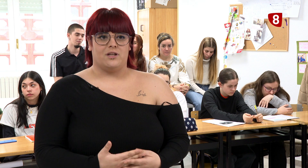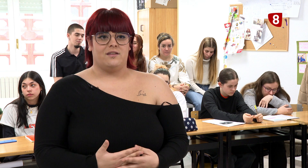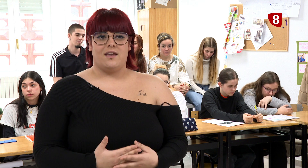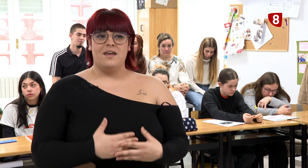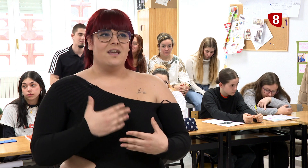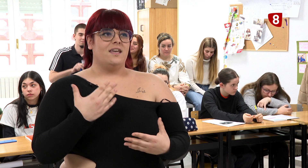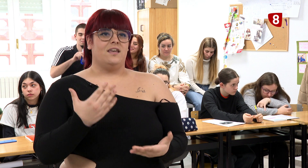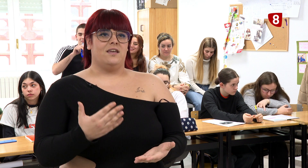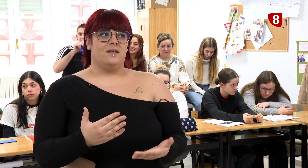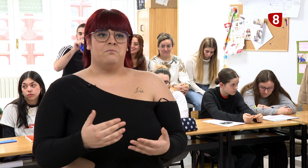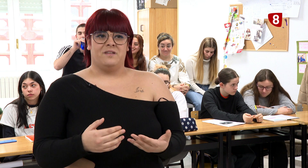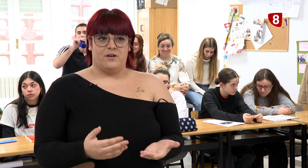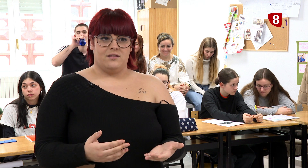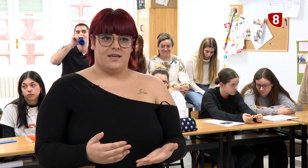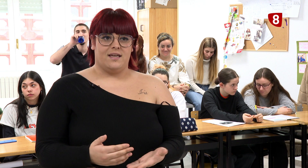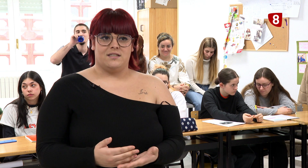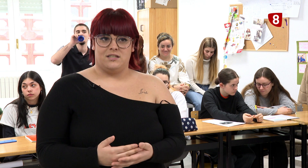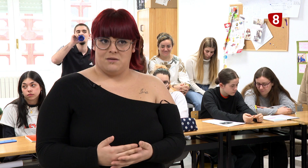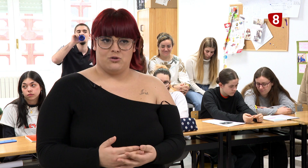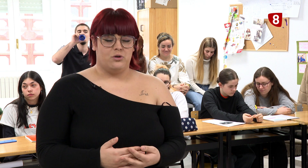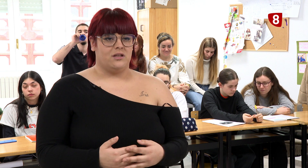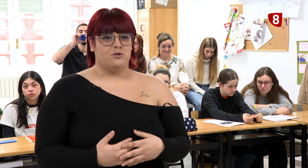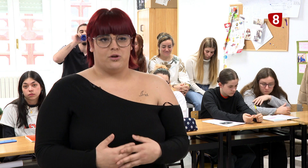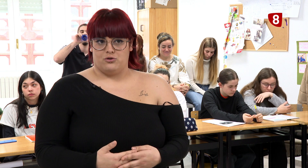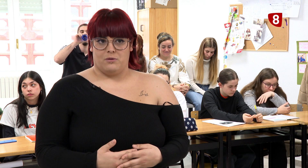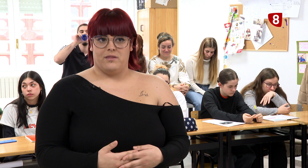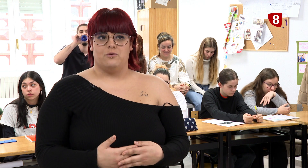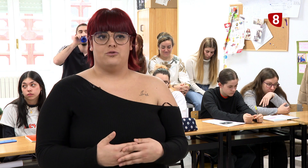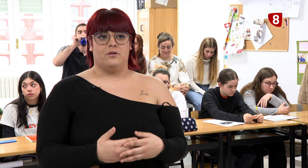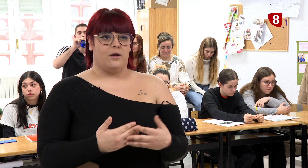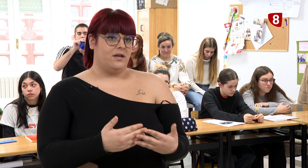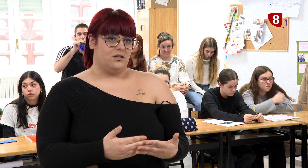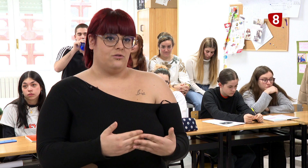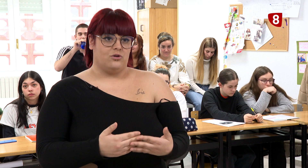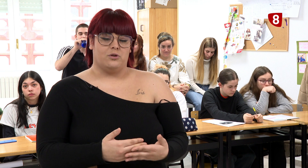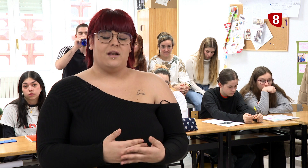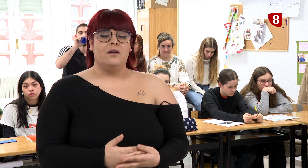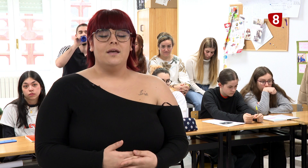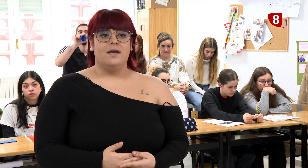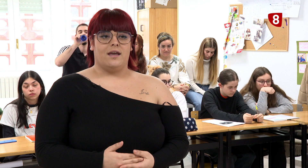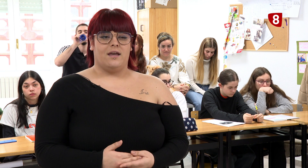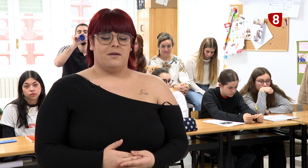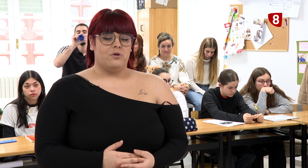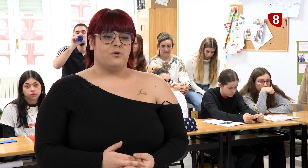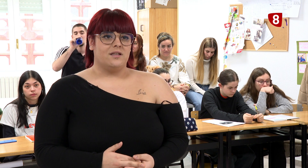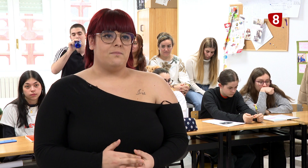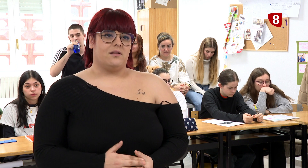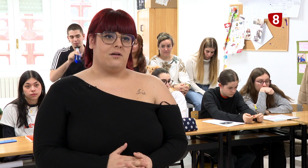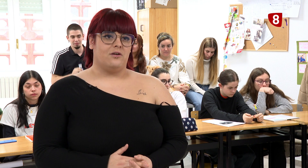importante, y diferentes sistemas comunicativos, porque no solo aprendemos lengua de signos como tal, muy importante para trabajar con